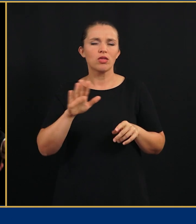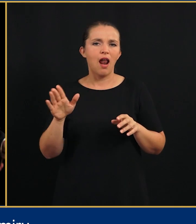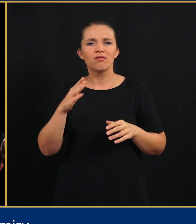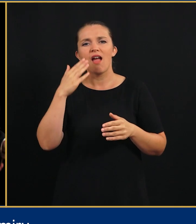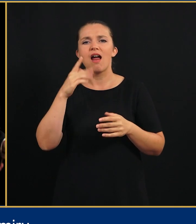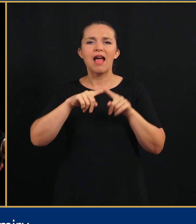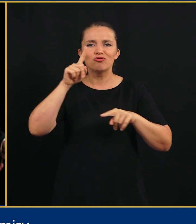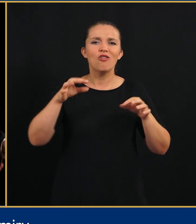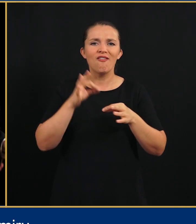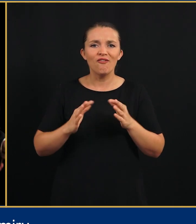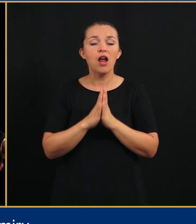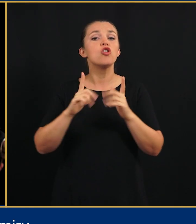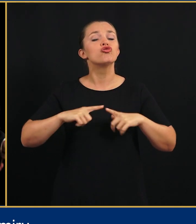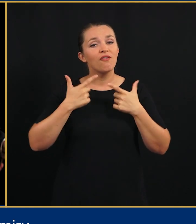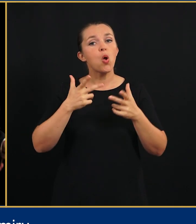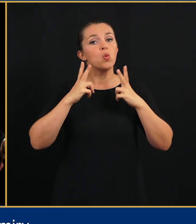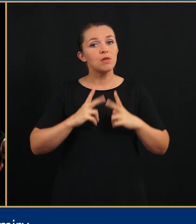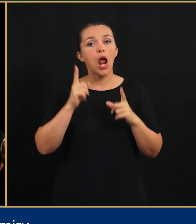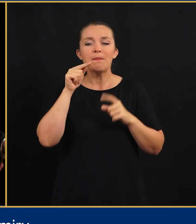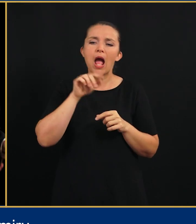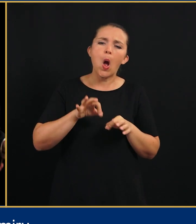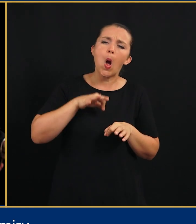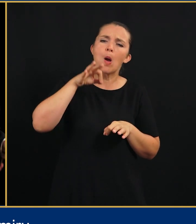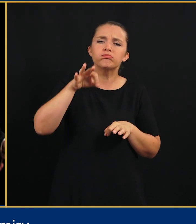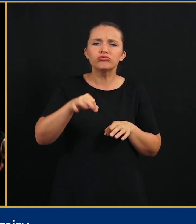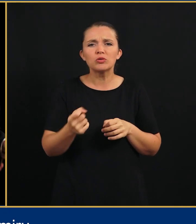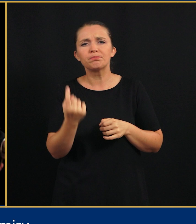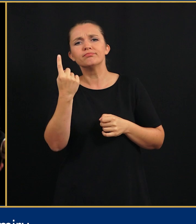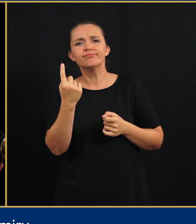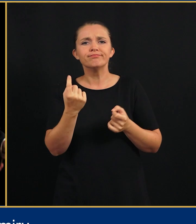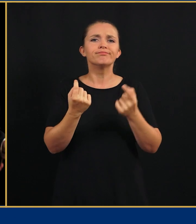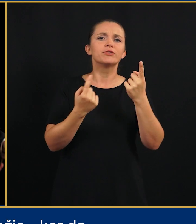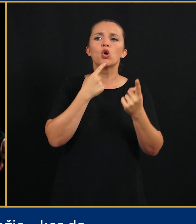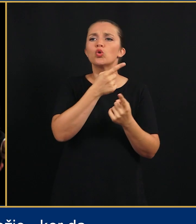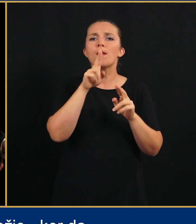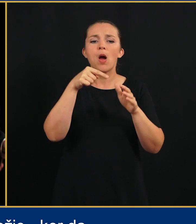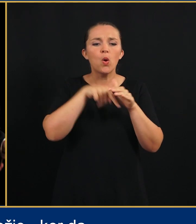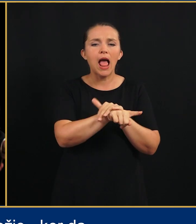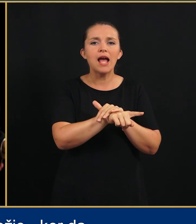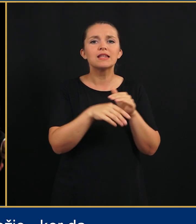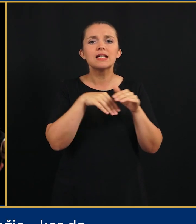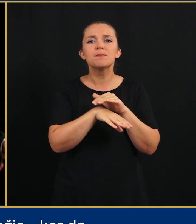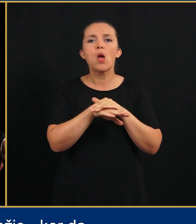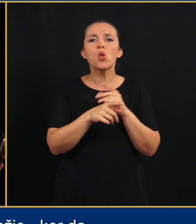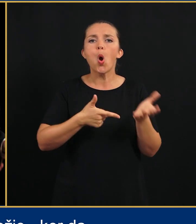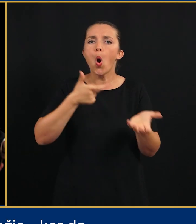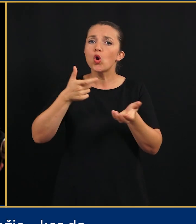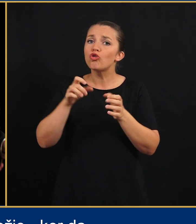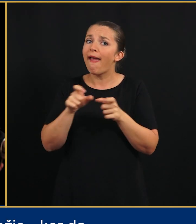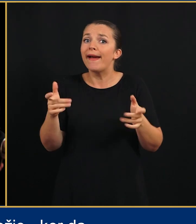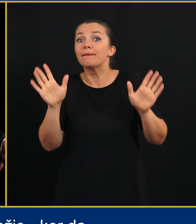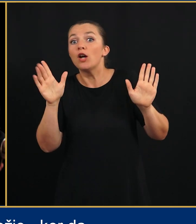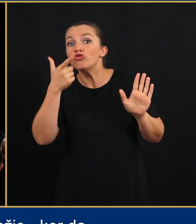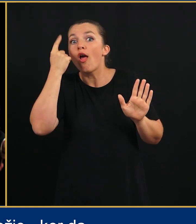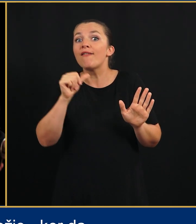in veroizpovedi živijo v miru, da pa se tu in tam najdejo taki, ki imajo v kleteh spravljeno orožje, ker